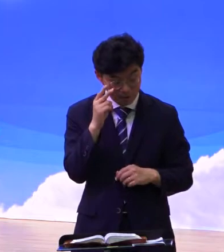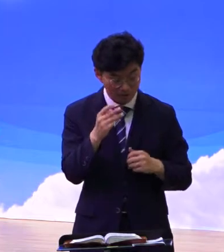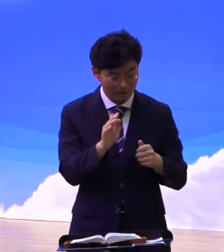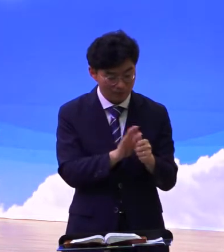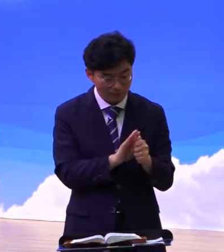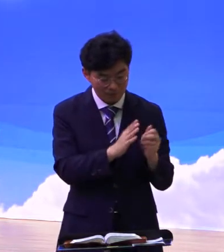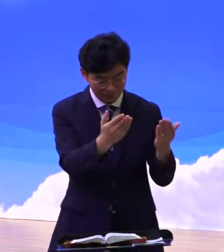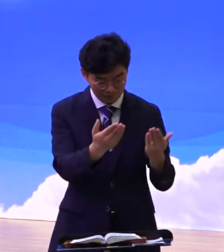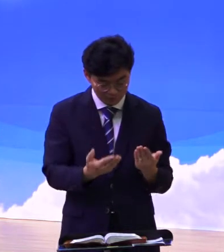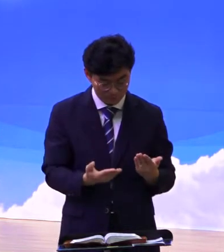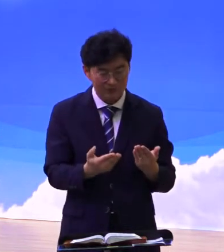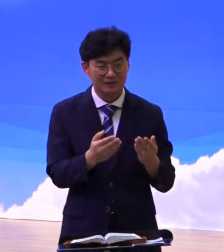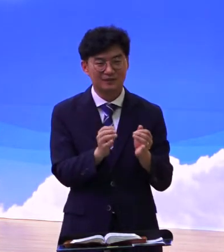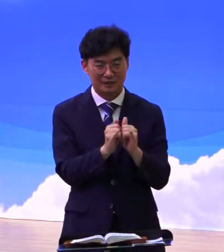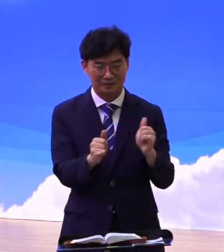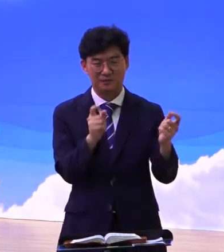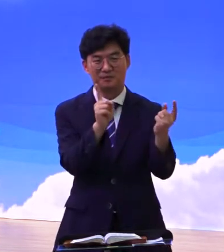사람들도 만났습니다.